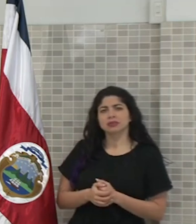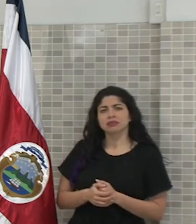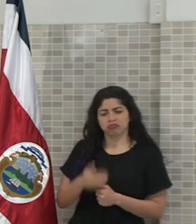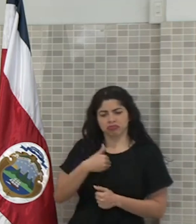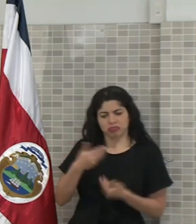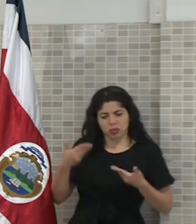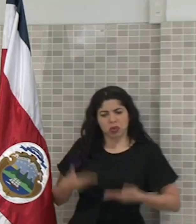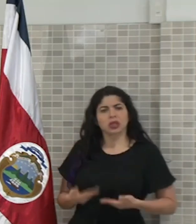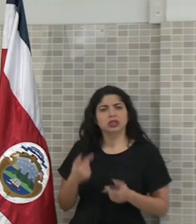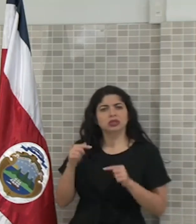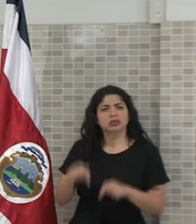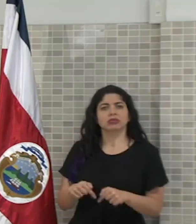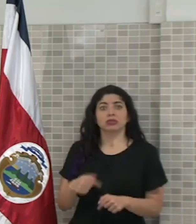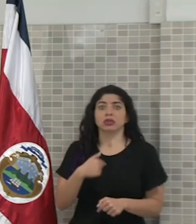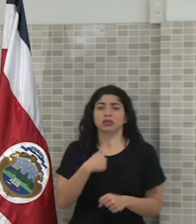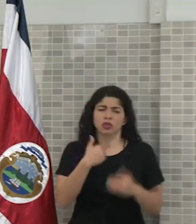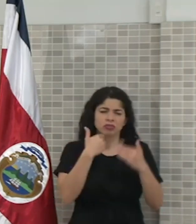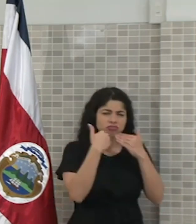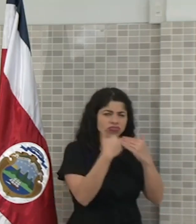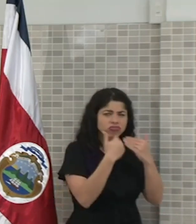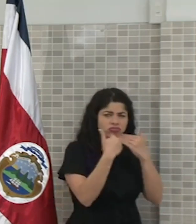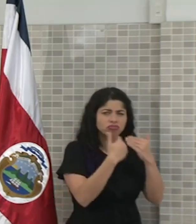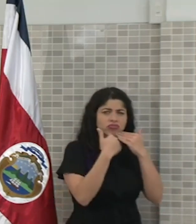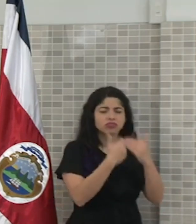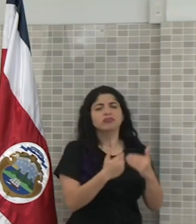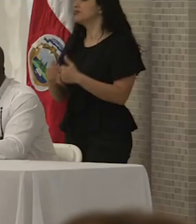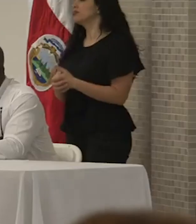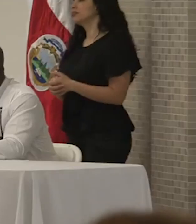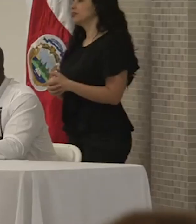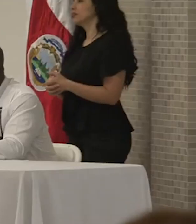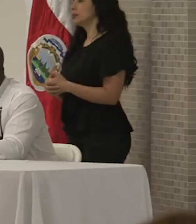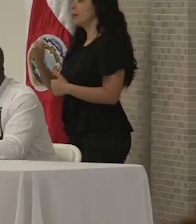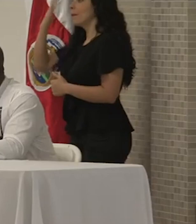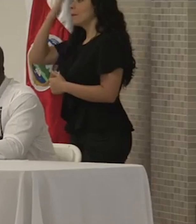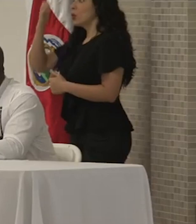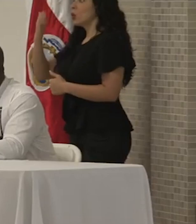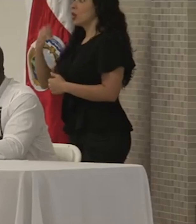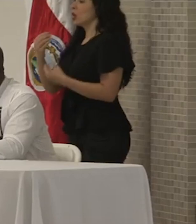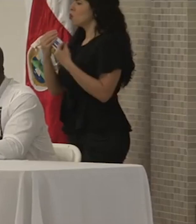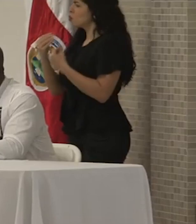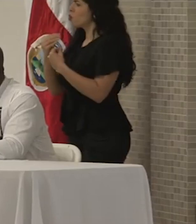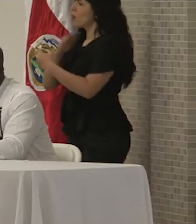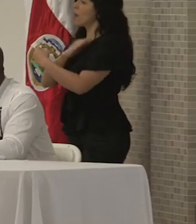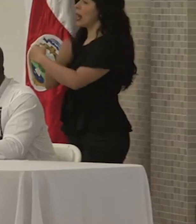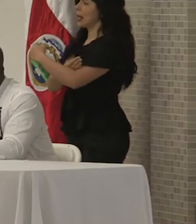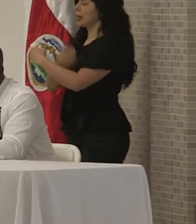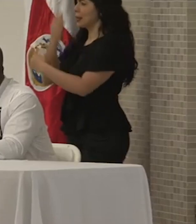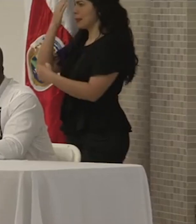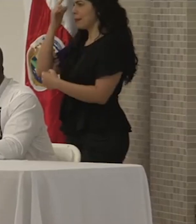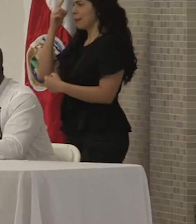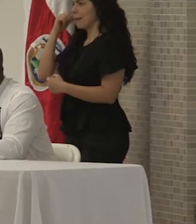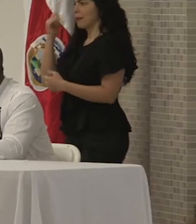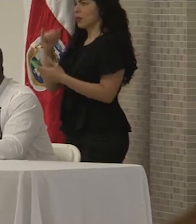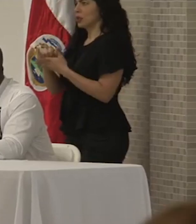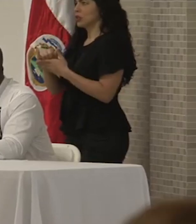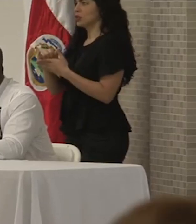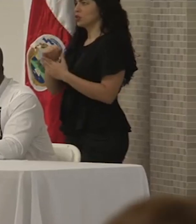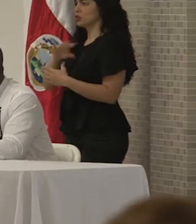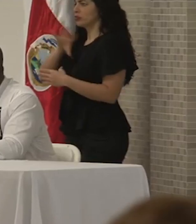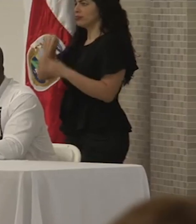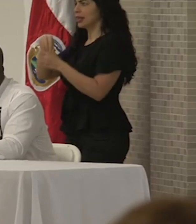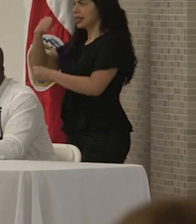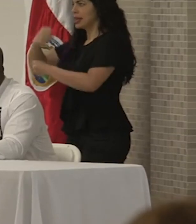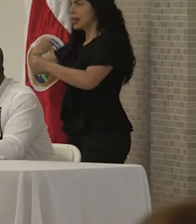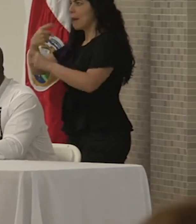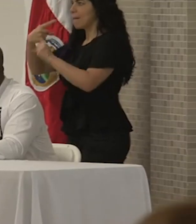aquí estoy. Y yo se lo agradezco, porque ha tenido mucho valor para hacer ese trabajo y